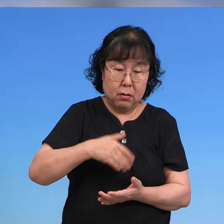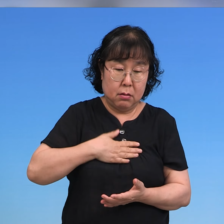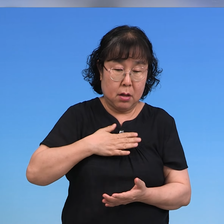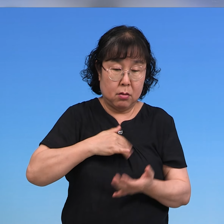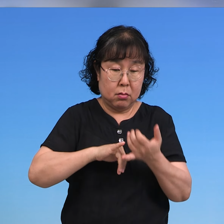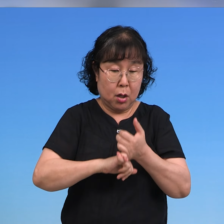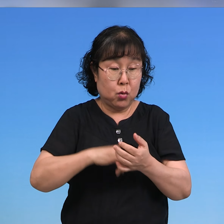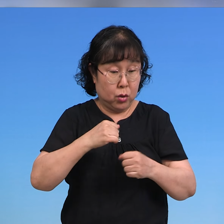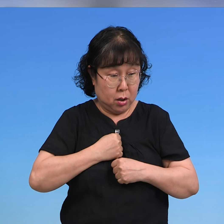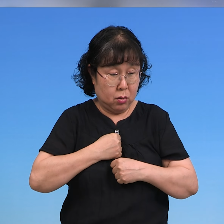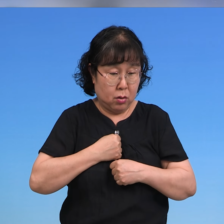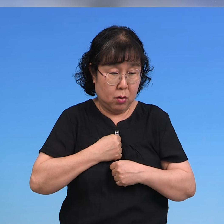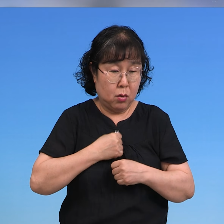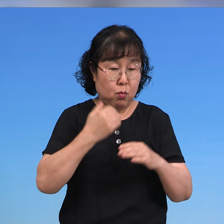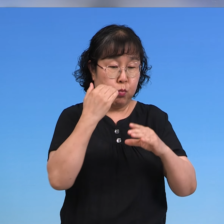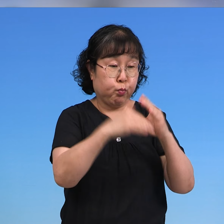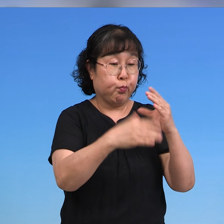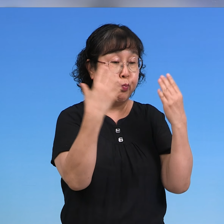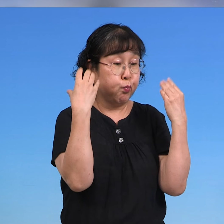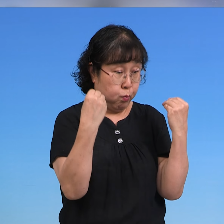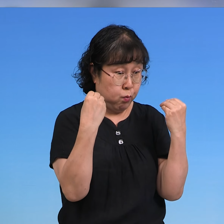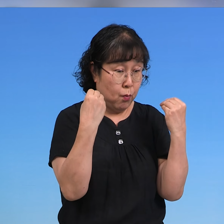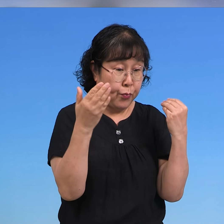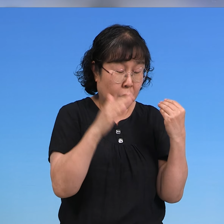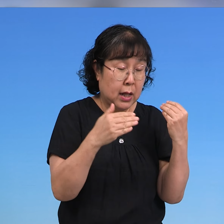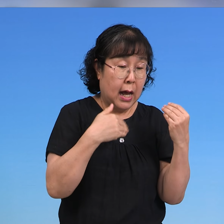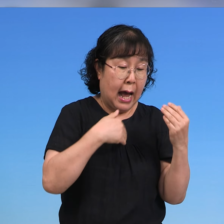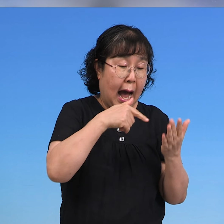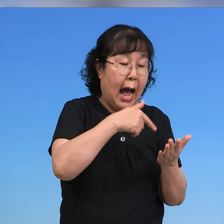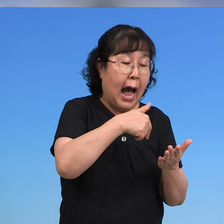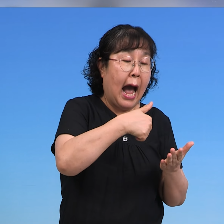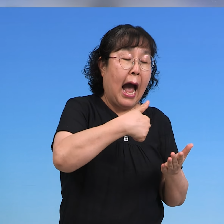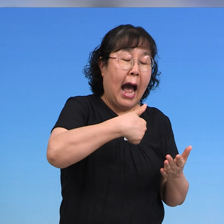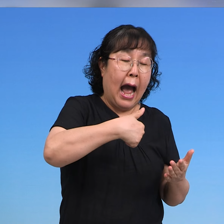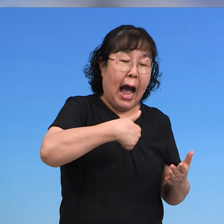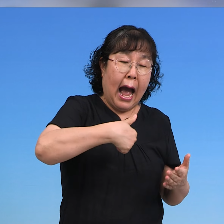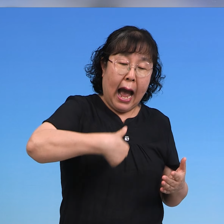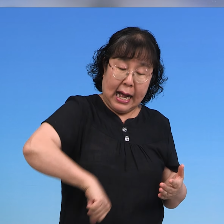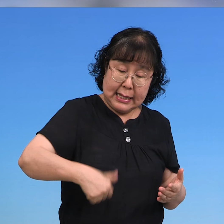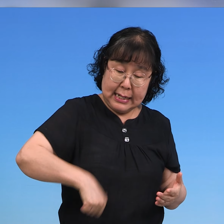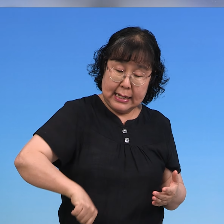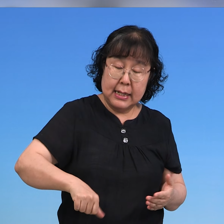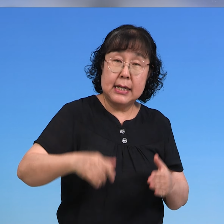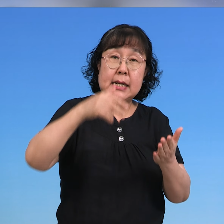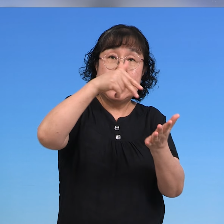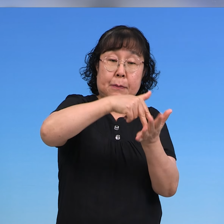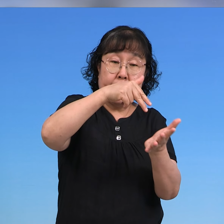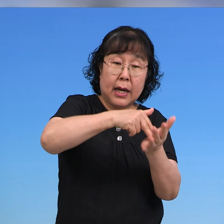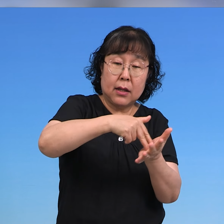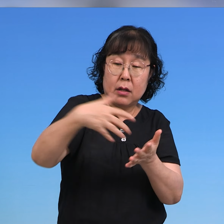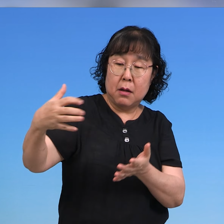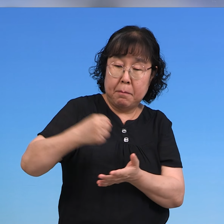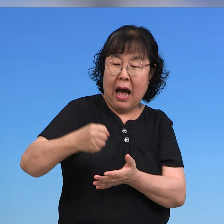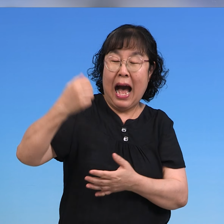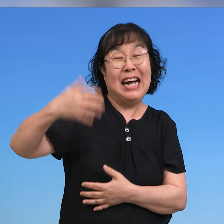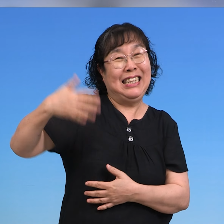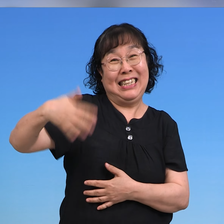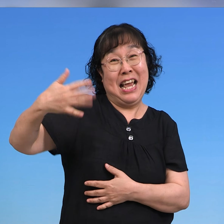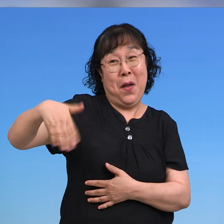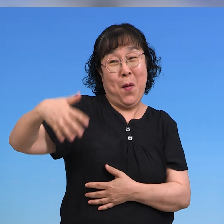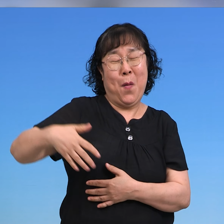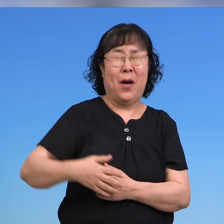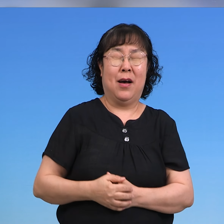약속을 지켜서 송금했습니다. 얘는 아직 못 받은 거예요. 그 제가 얘한테 격려하기